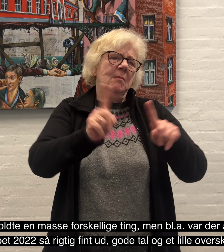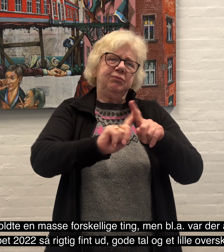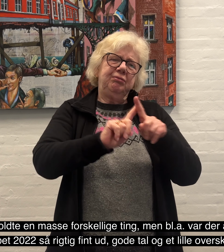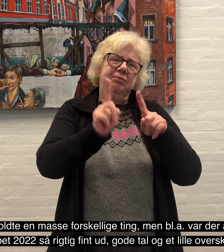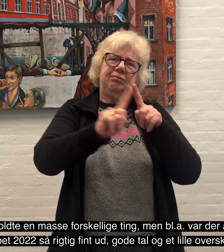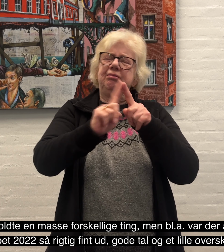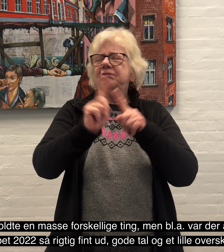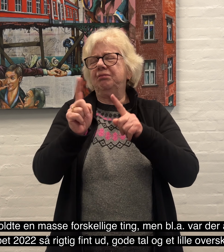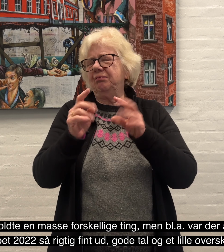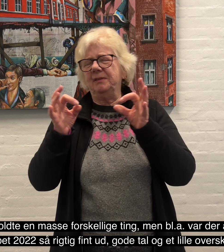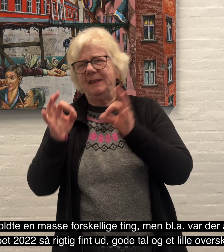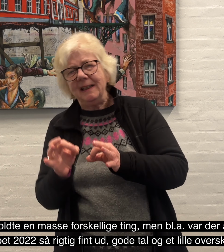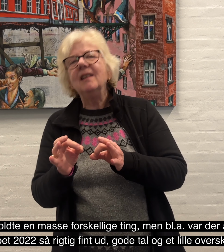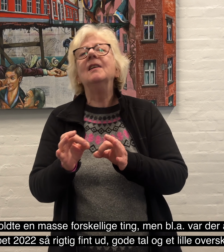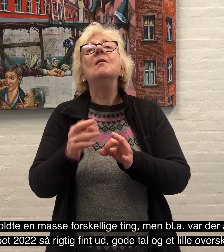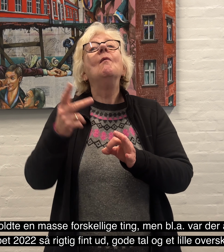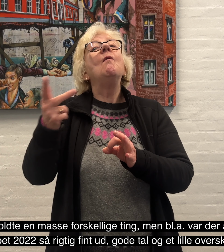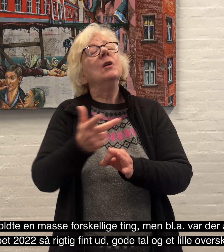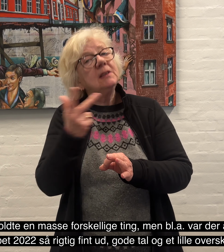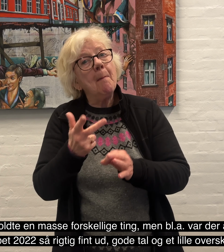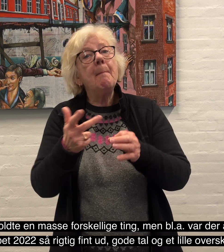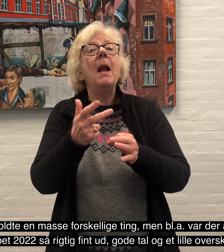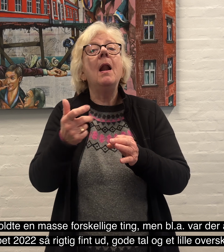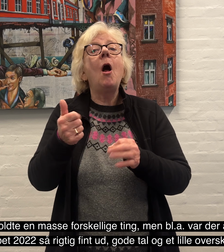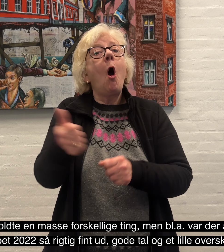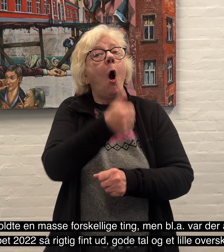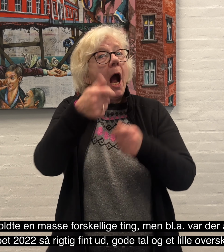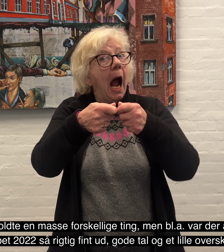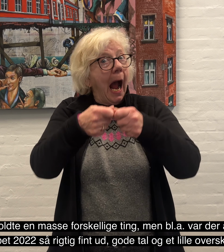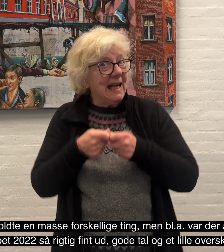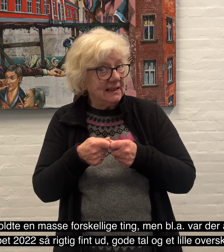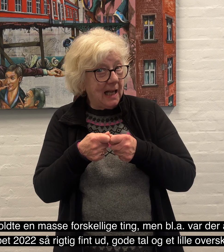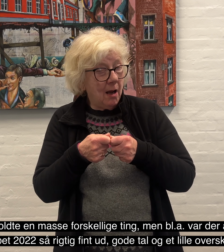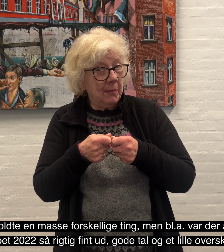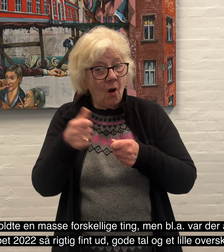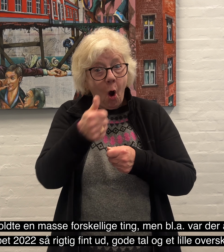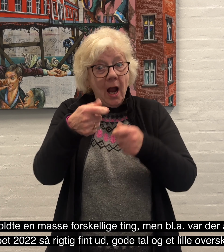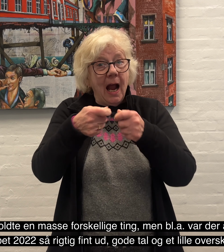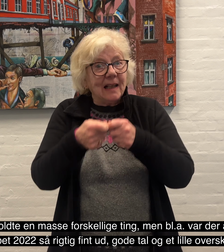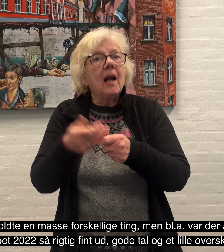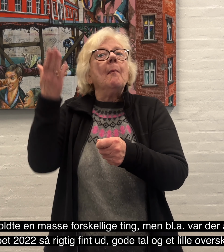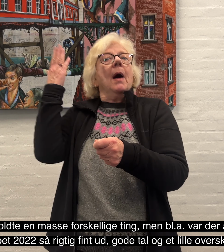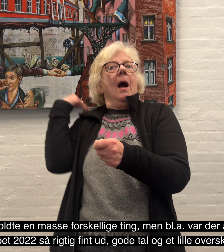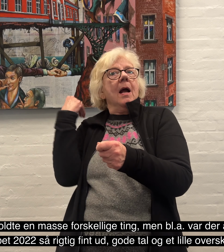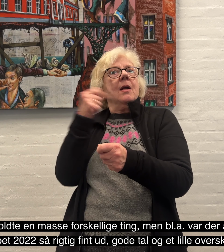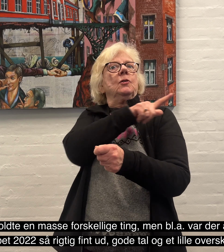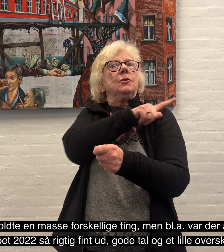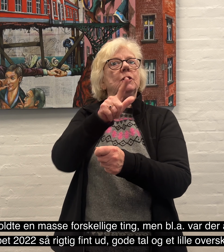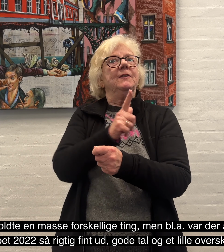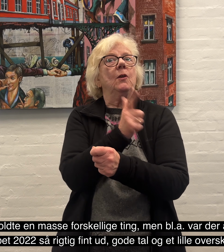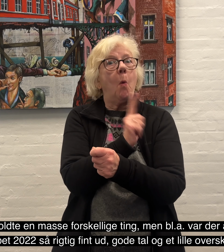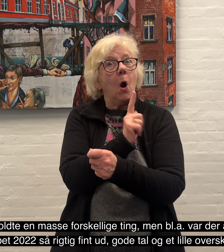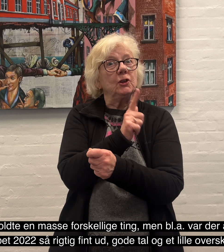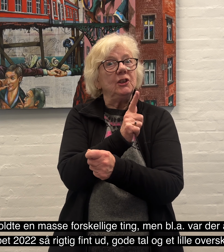Bestyrelsesmødet indeholdte en masse forskellige ting, men blandt andet var der årsregnskabet. Åretsregnskabet for